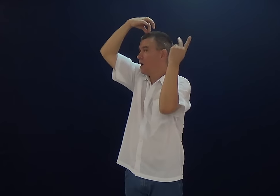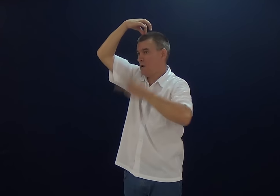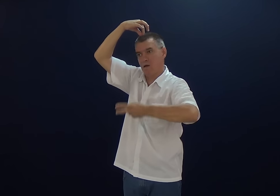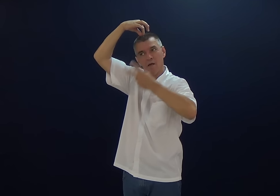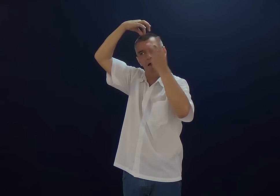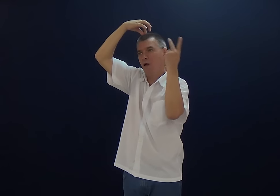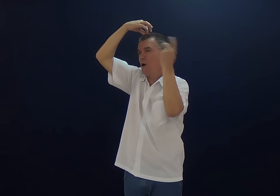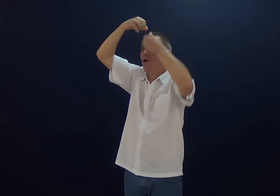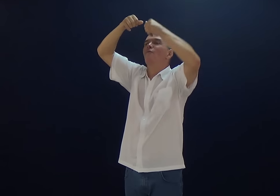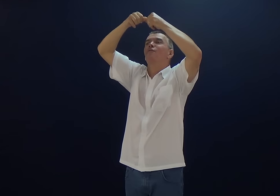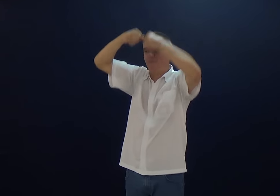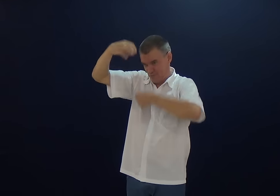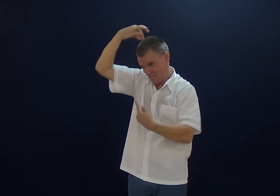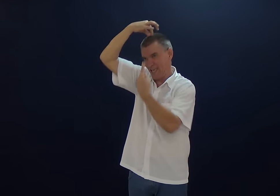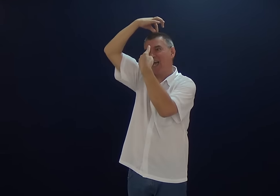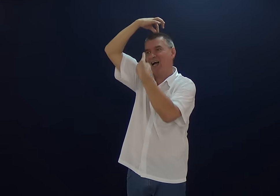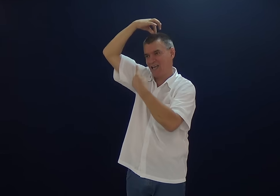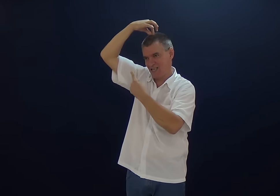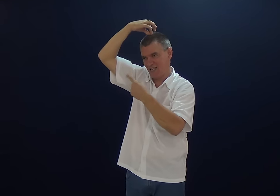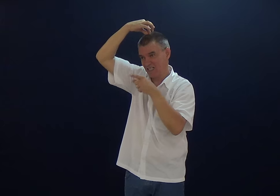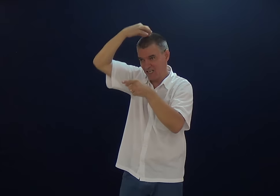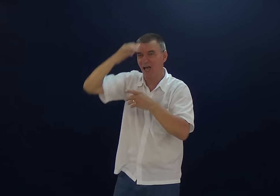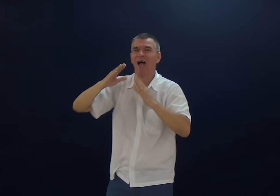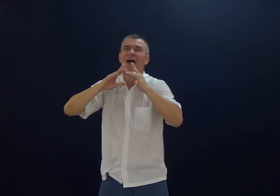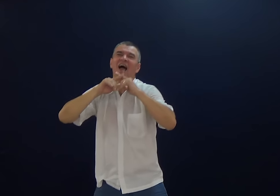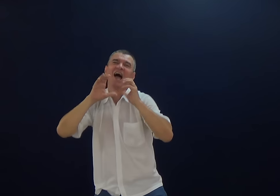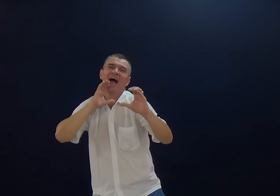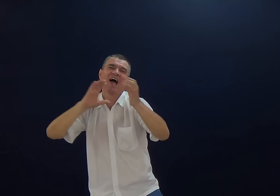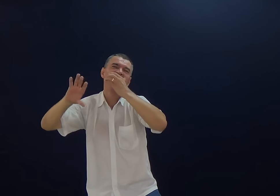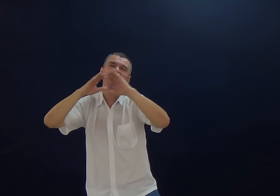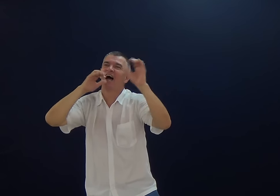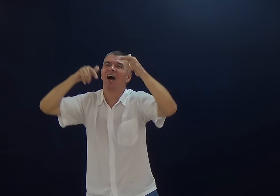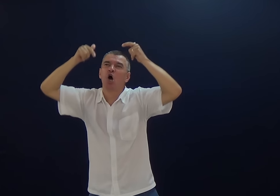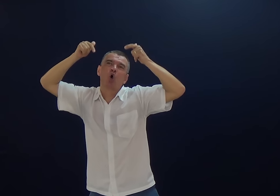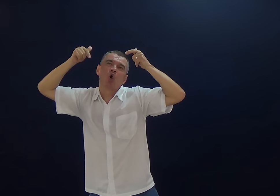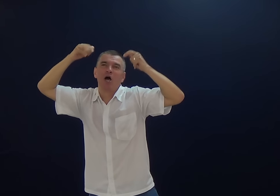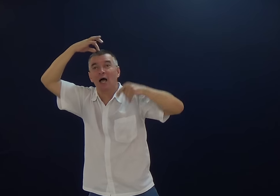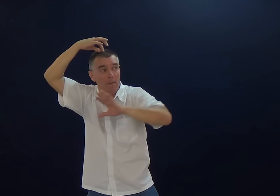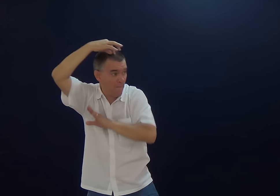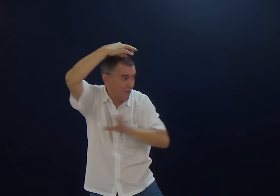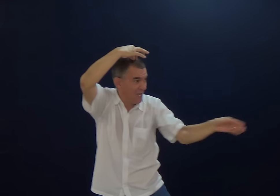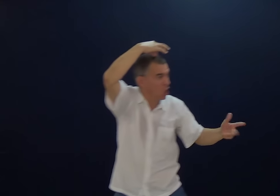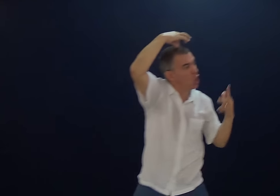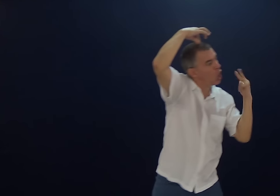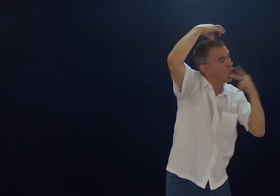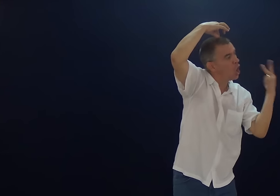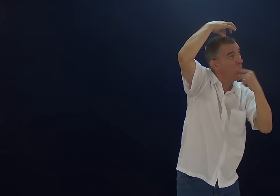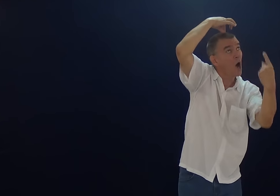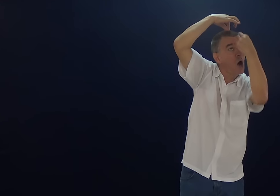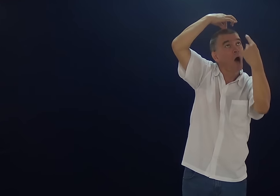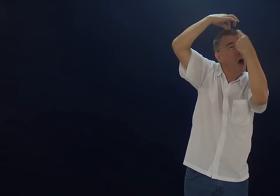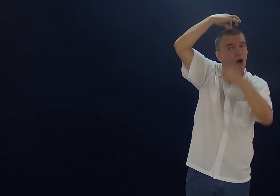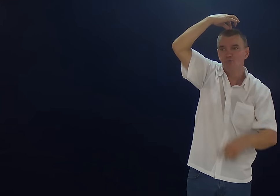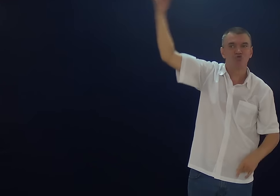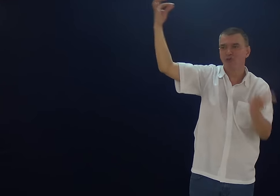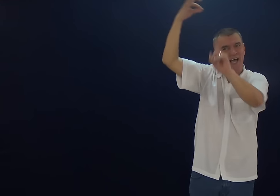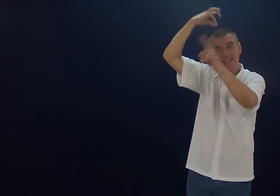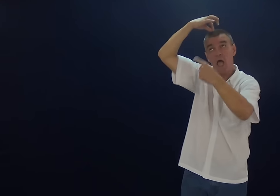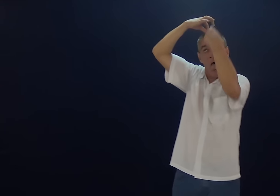espírito dá para praticar ou para ser duas pessoas ao mesmo tempo ô na igreja você é um santo tem até uma auréola